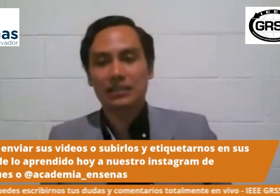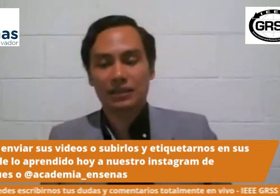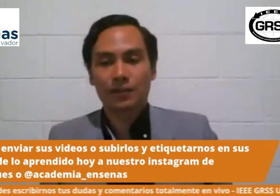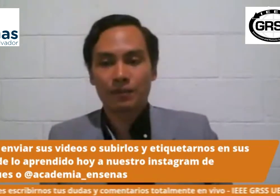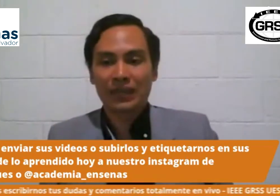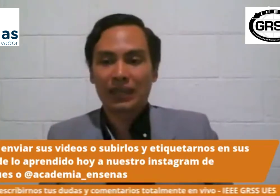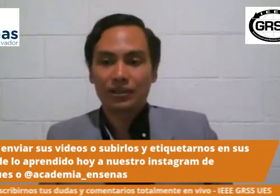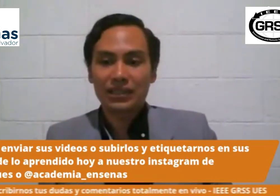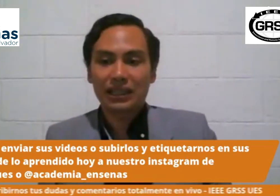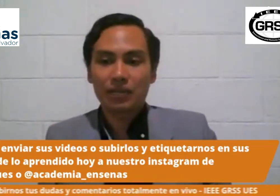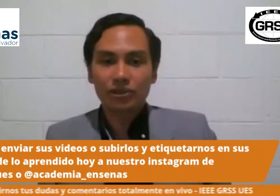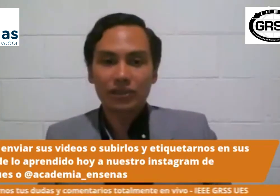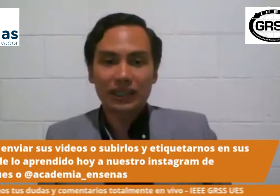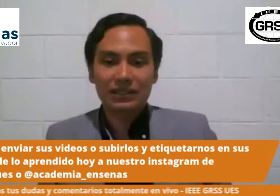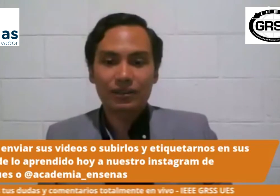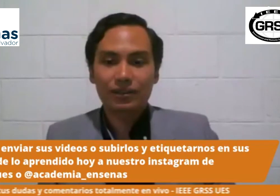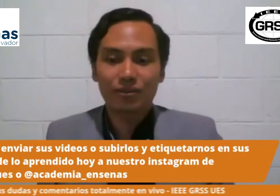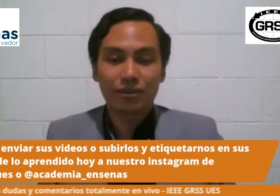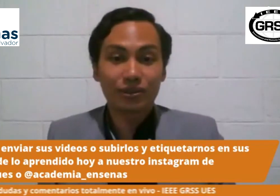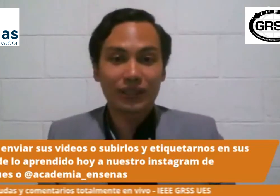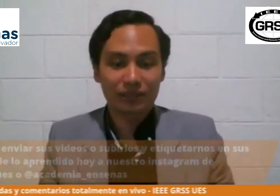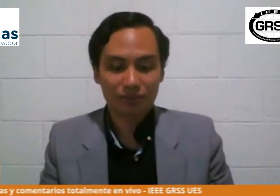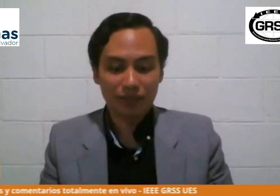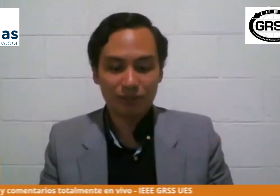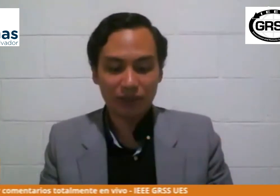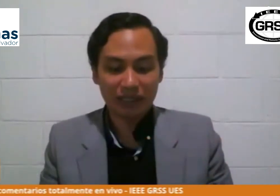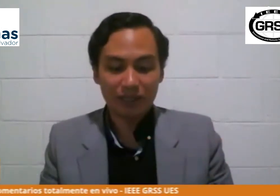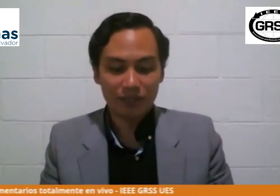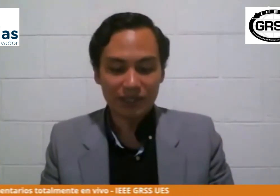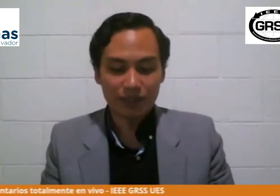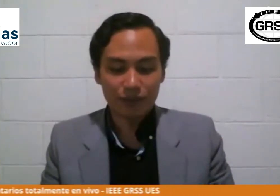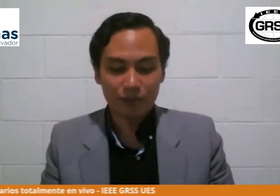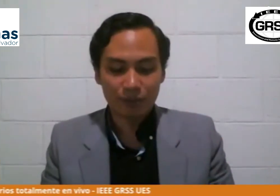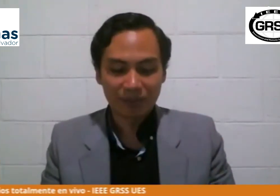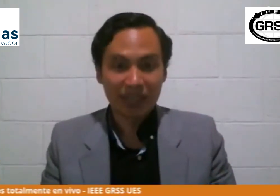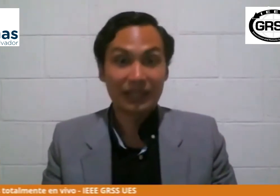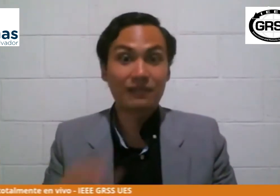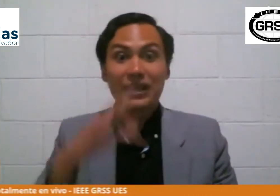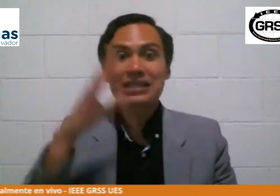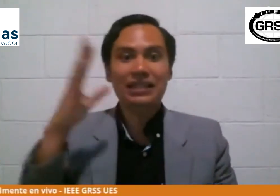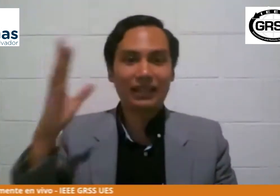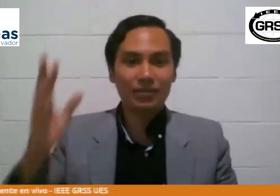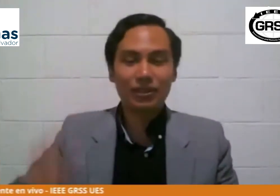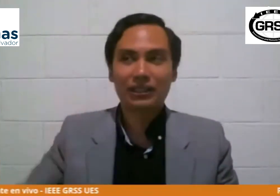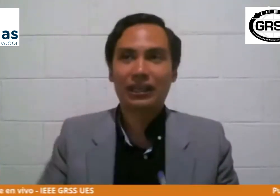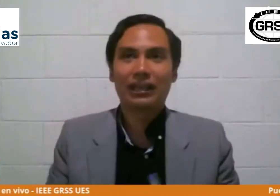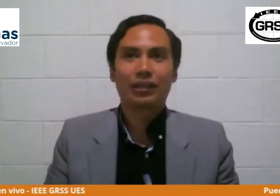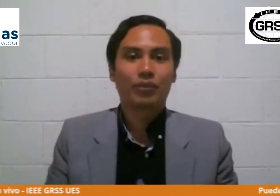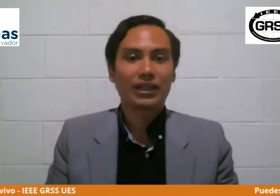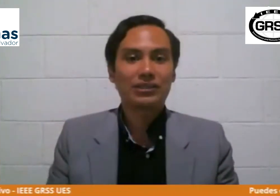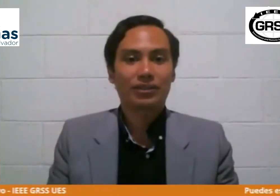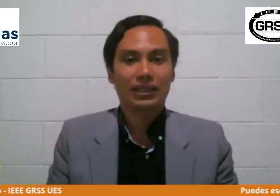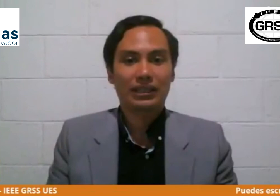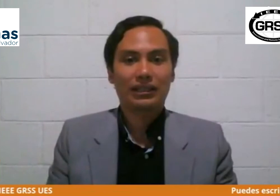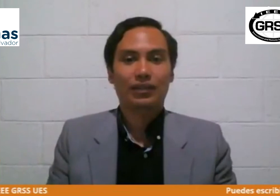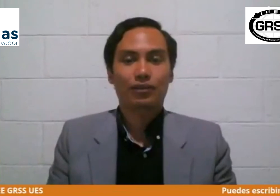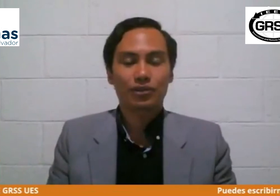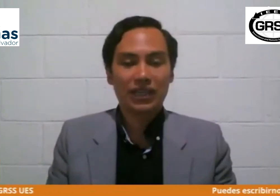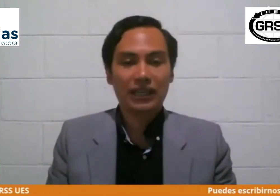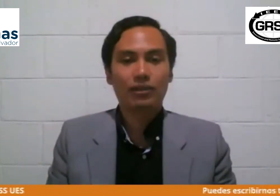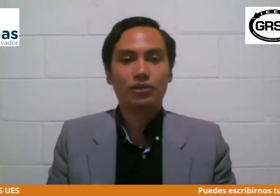señas. Entonces, digamos, esto es como de suma importancia. Hemos estado como de fiesta, digamos, por esto